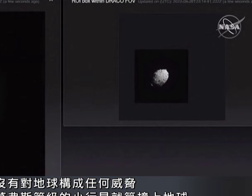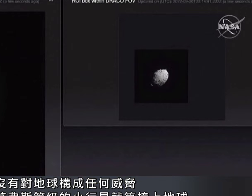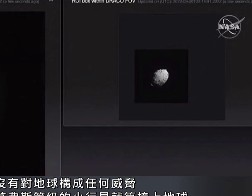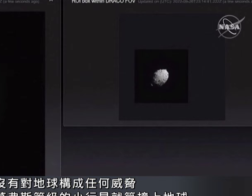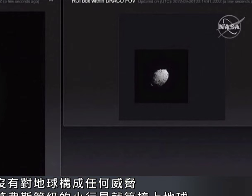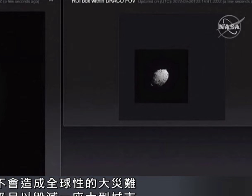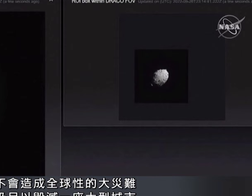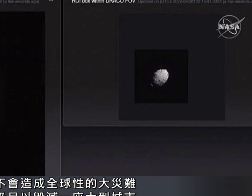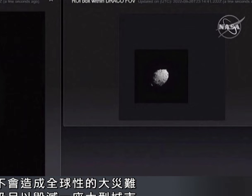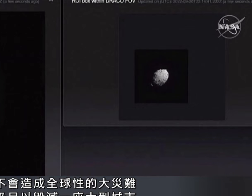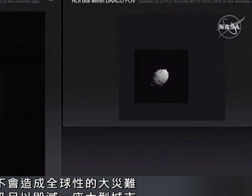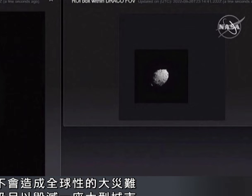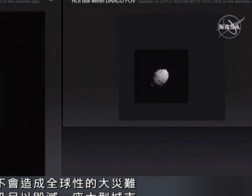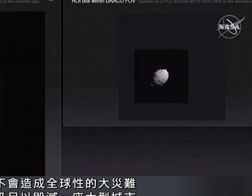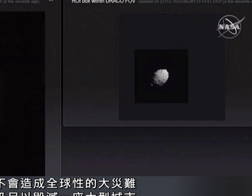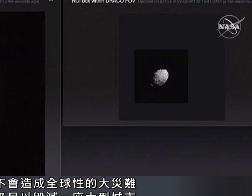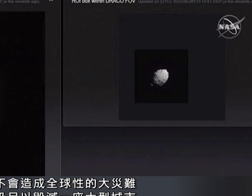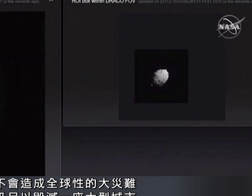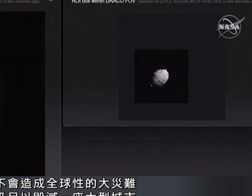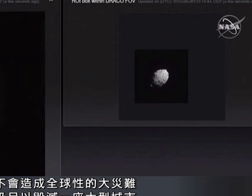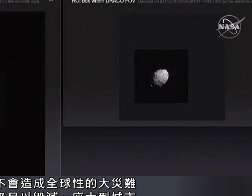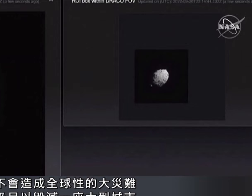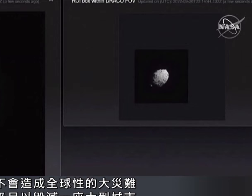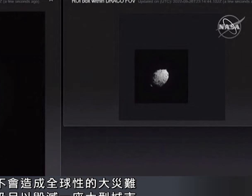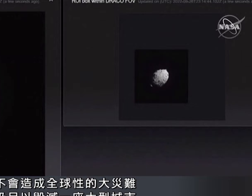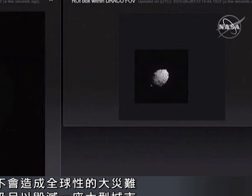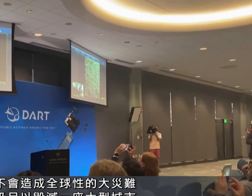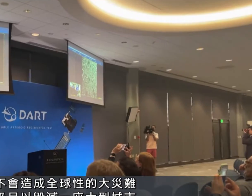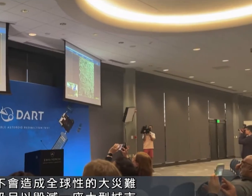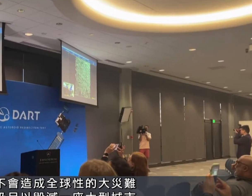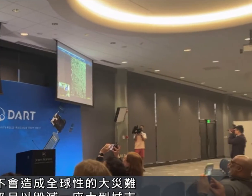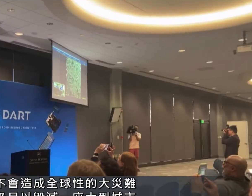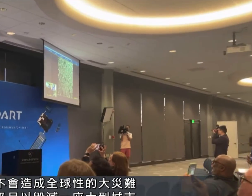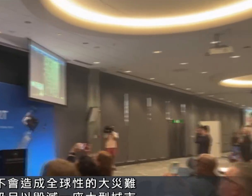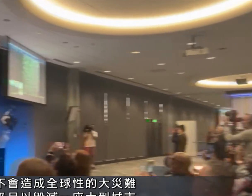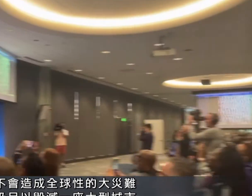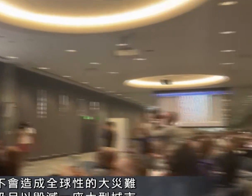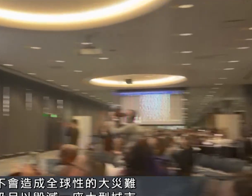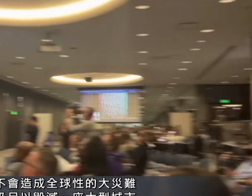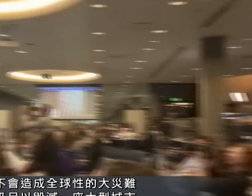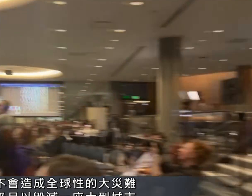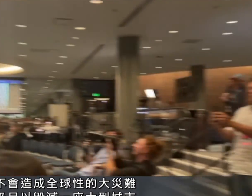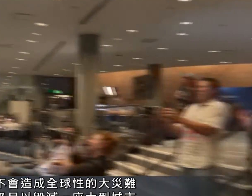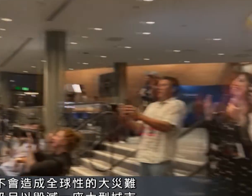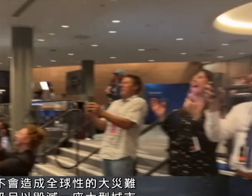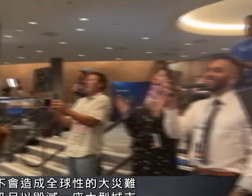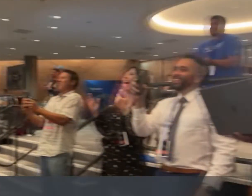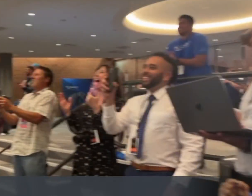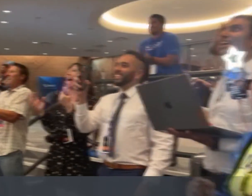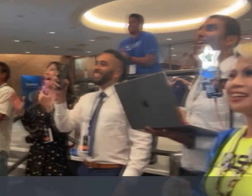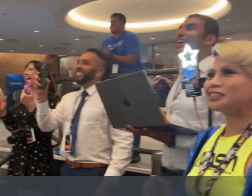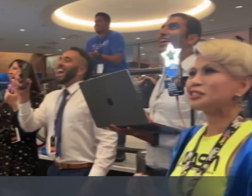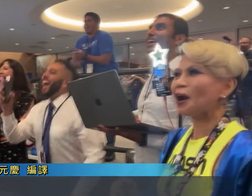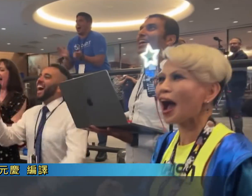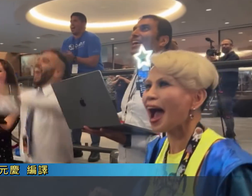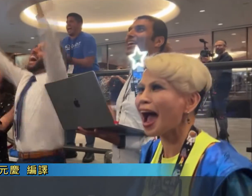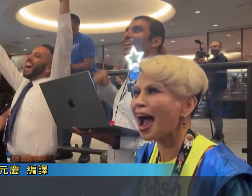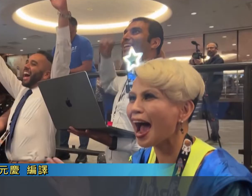地球，也不会造成全球性的大灾难，但仍足以毁灭一座大型城市。同日新闻，记者请编